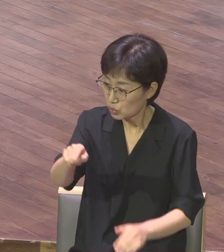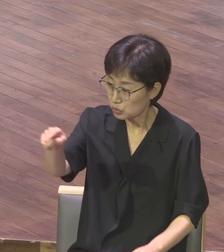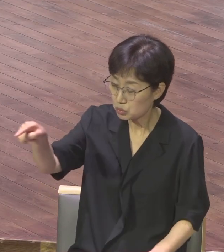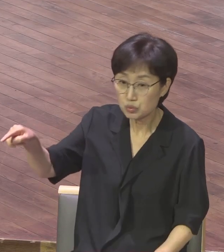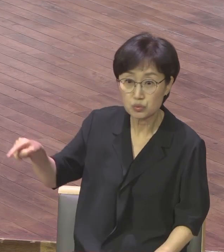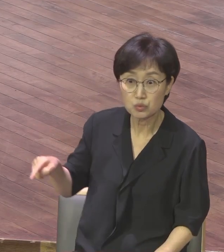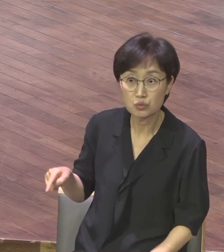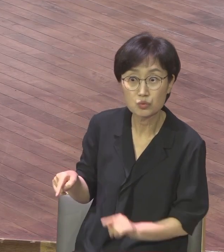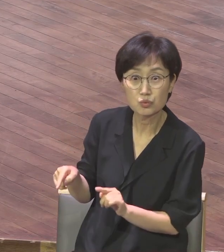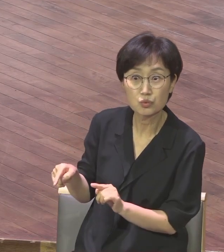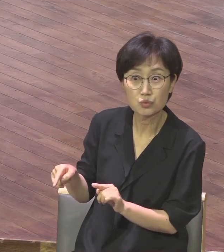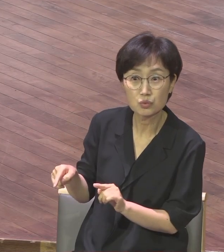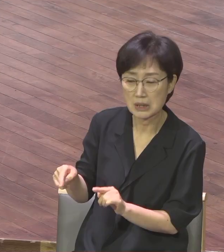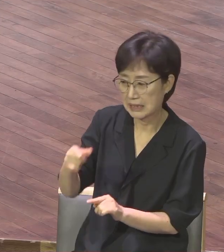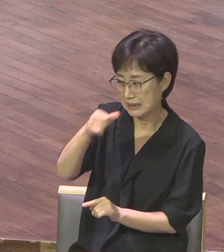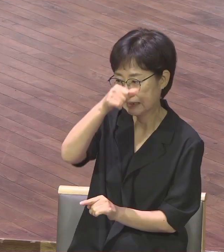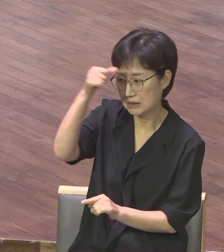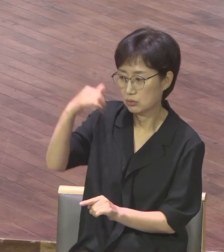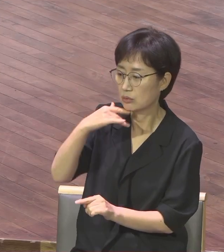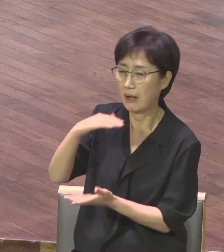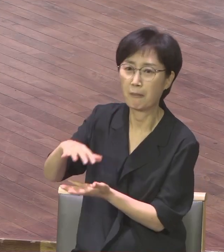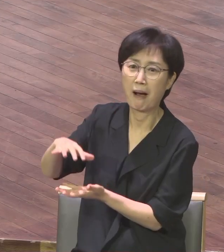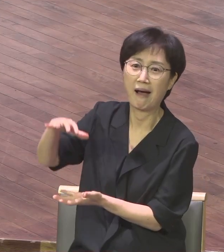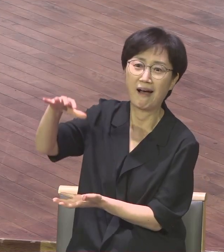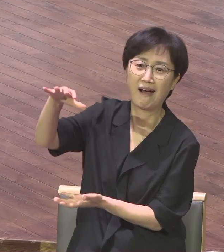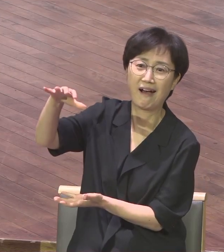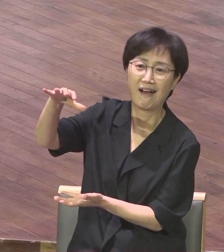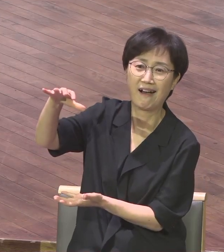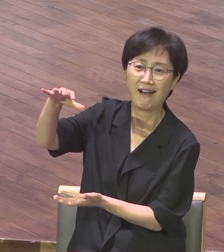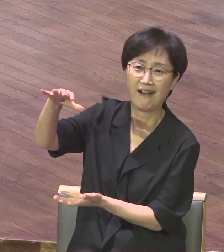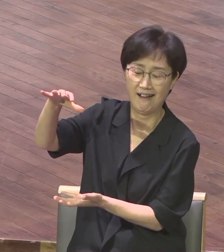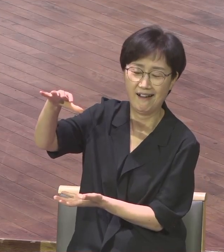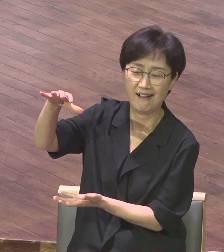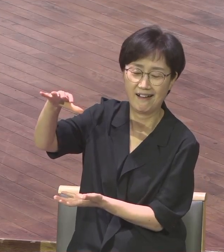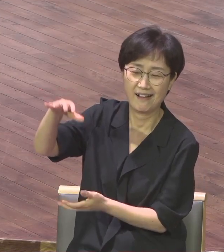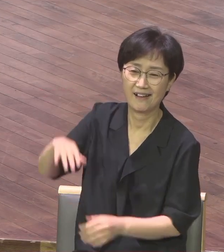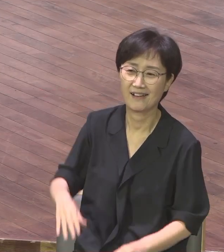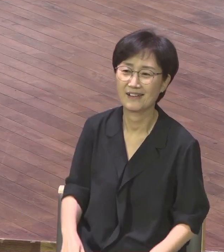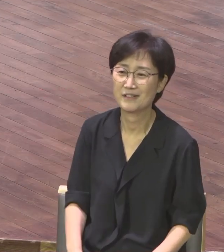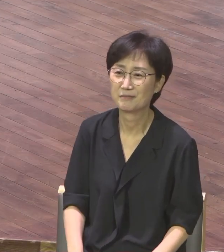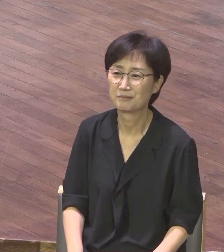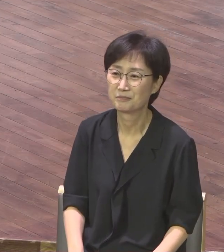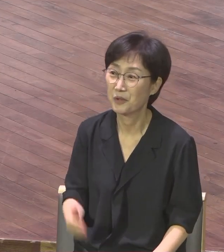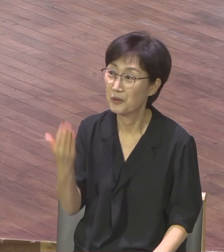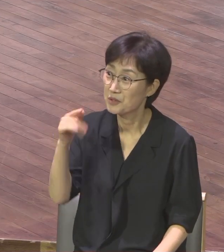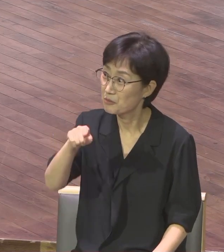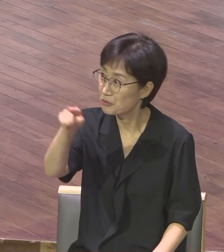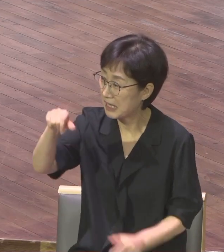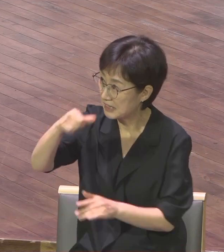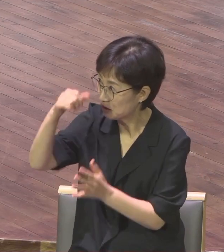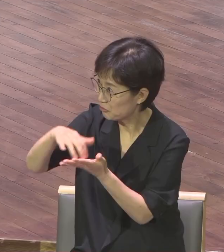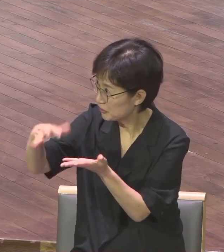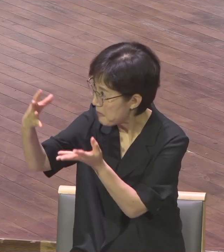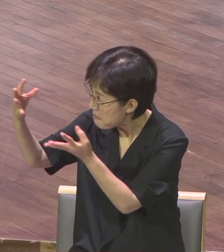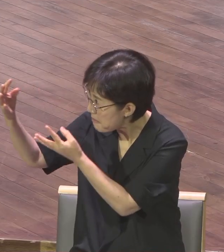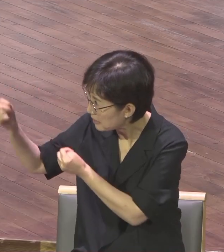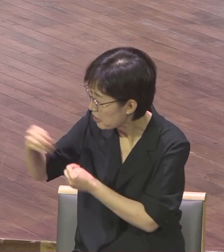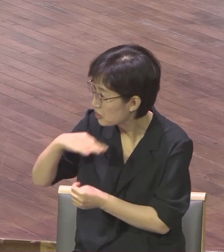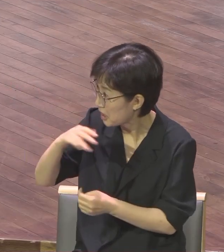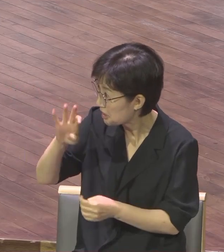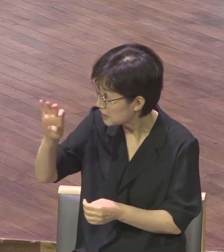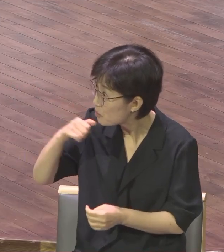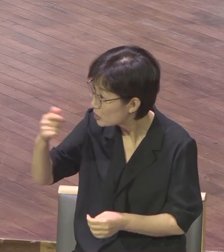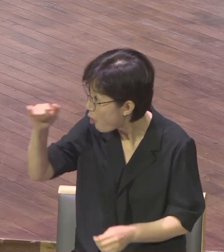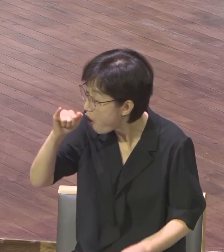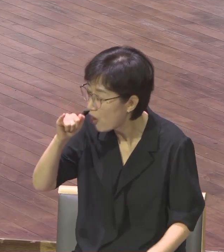이 장로들이 나이가 많잖아요. 요즘은 우리 뭐 이렇게 장로들이 많이 세워져서 젊은 분들도 많이